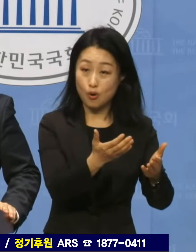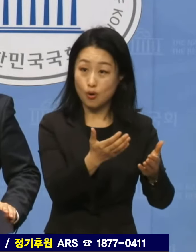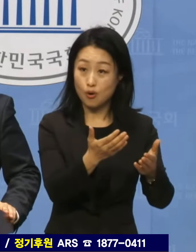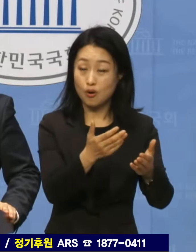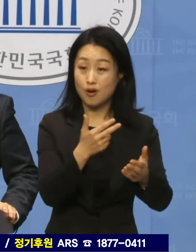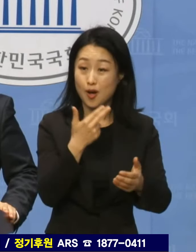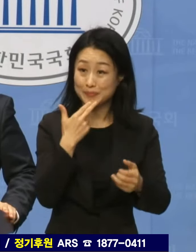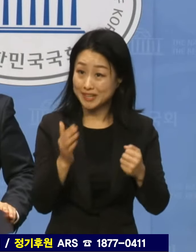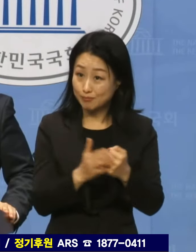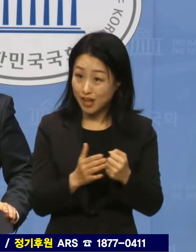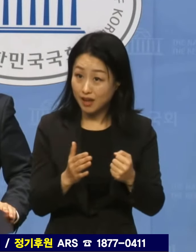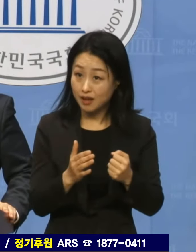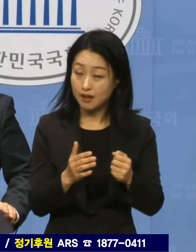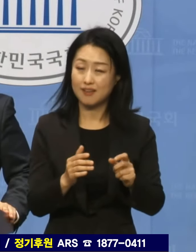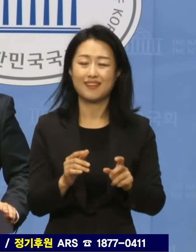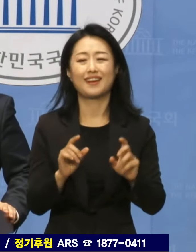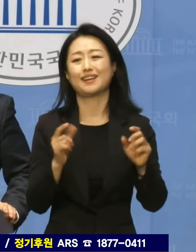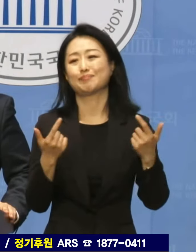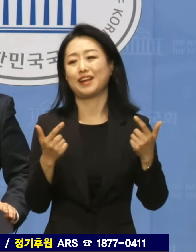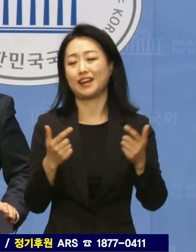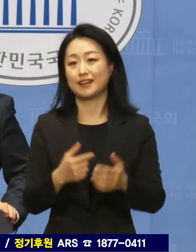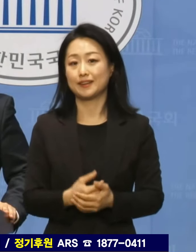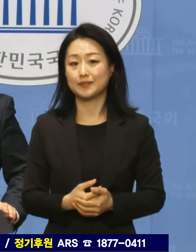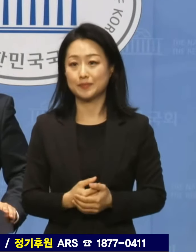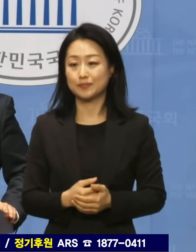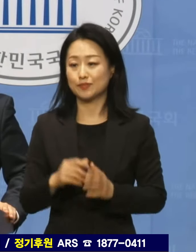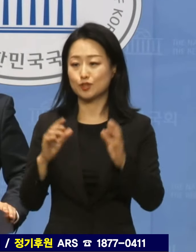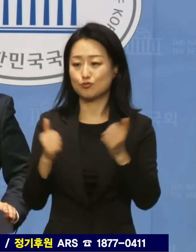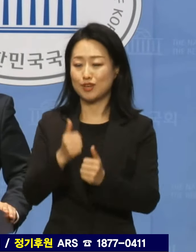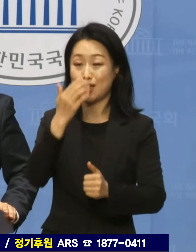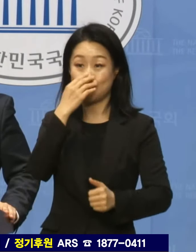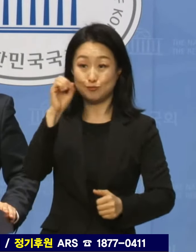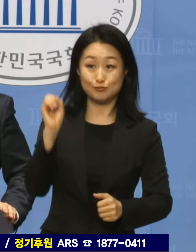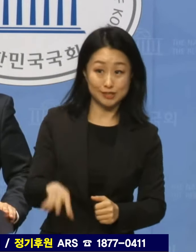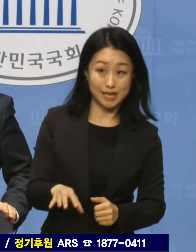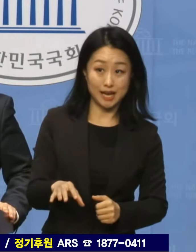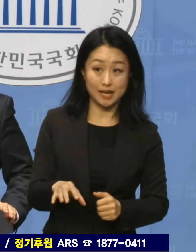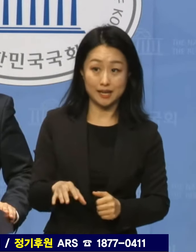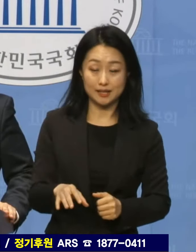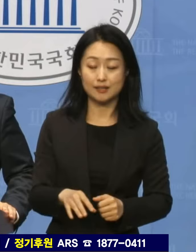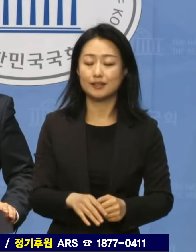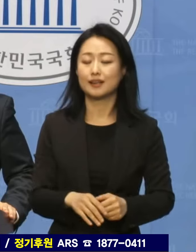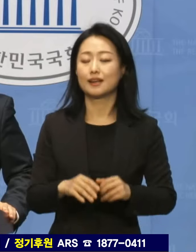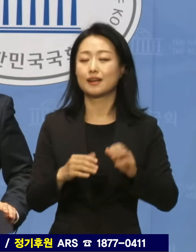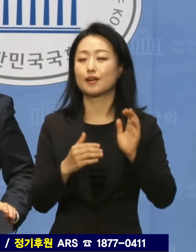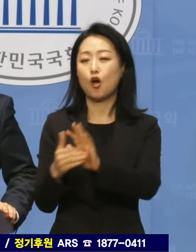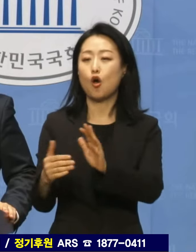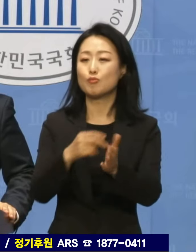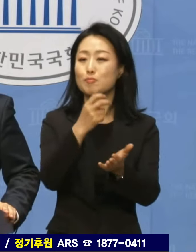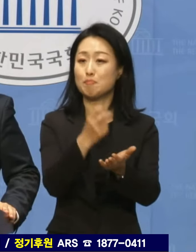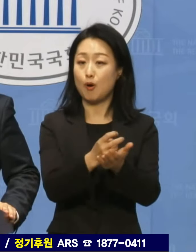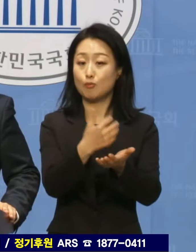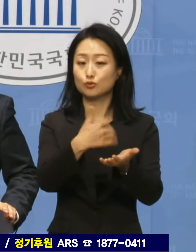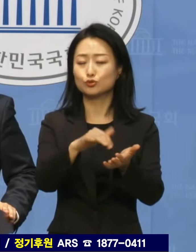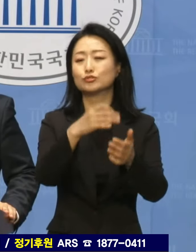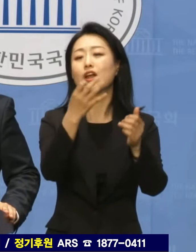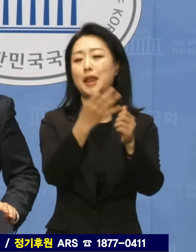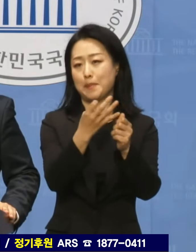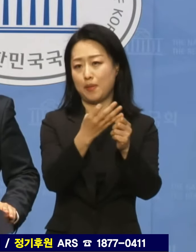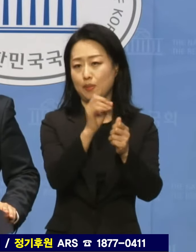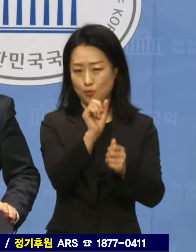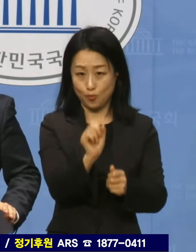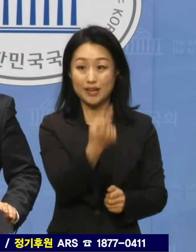국회에서 통과된 법안을 송두리째 무시한 윤대통령 14차례 거부권 행사